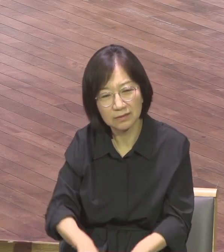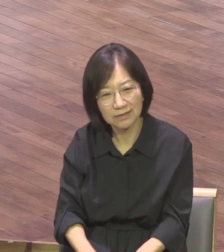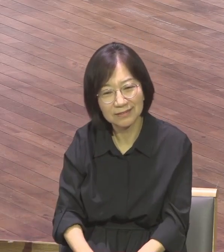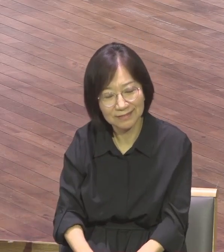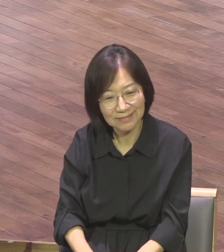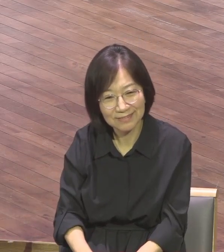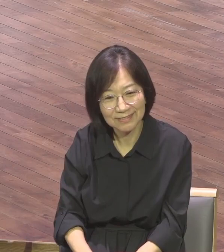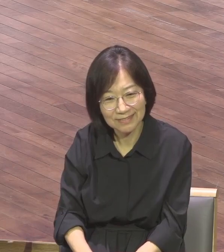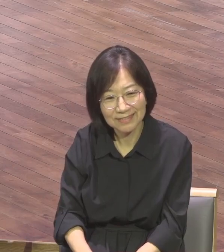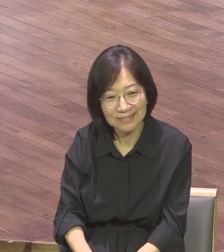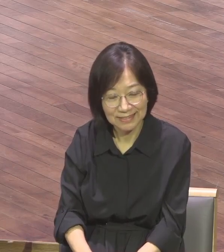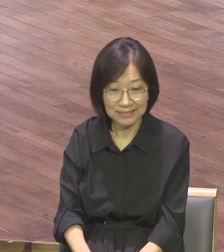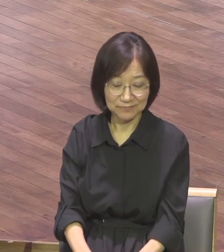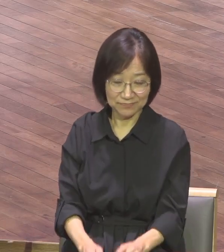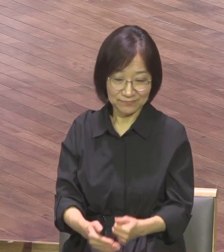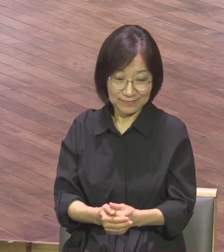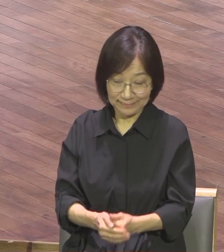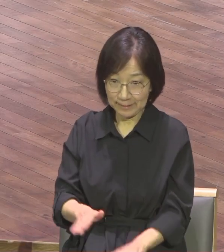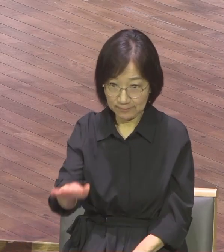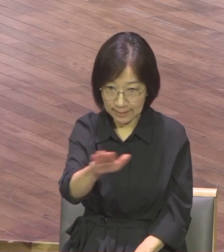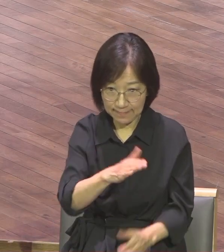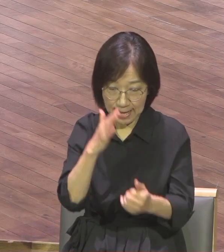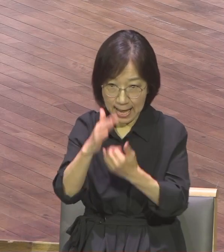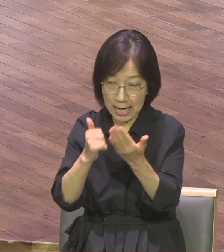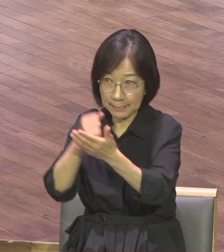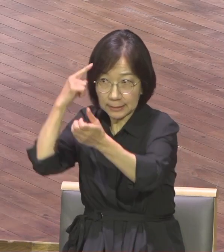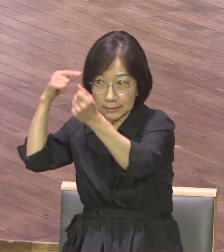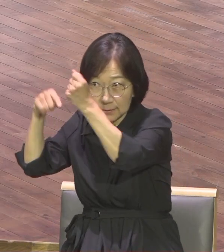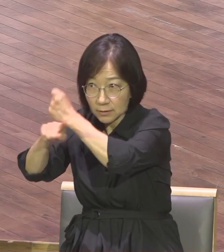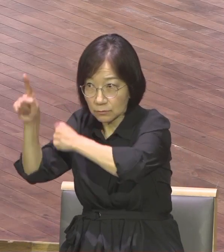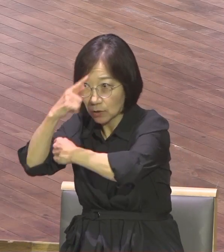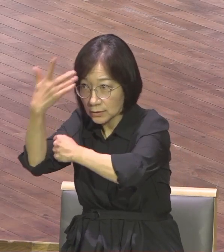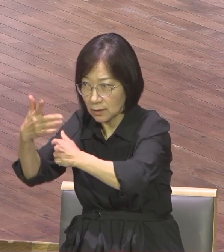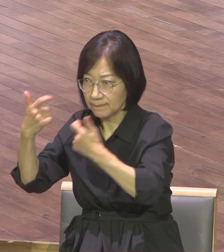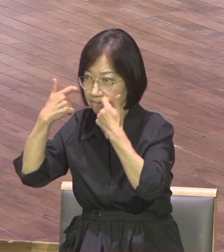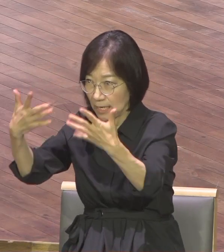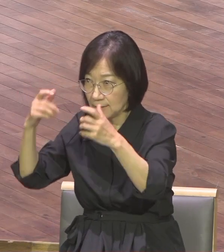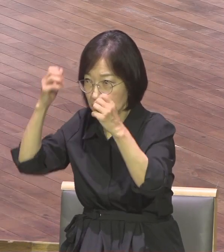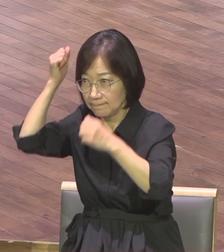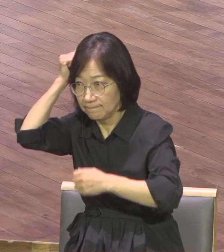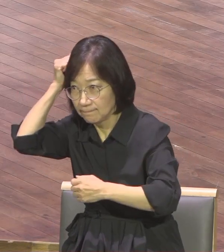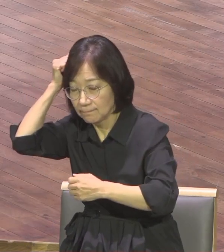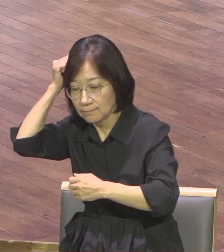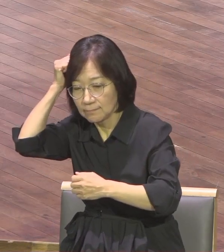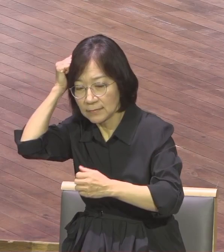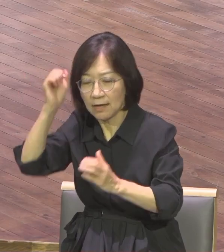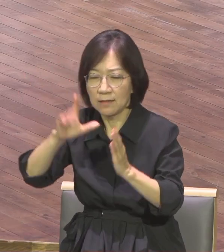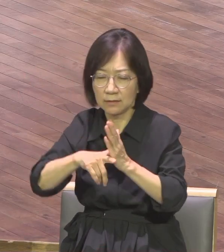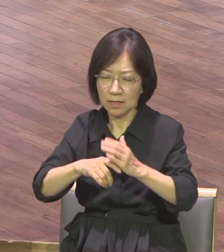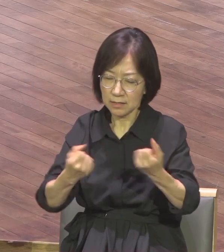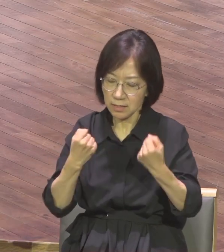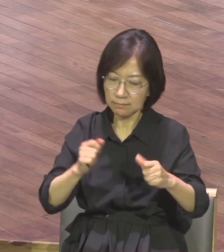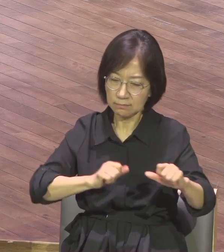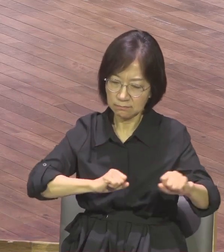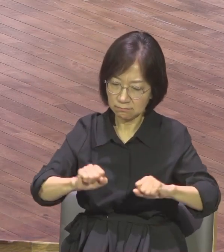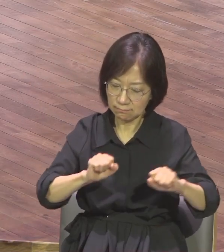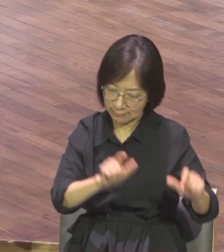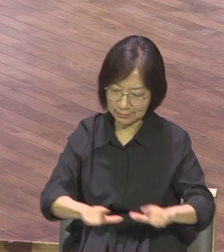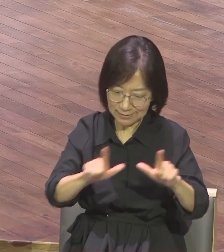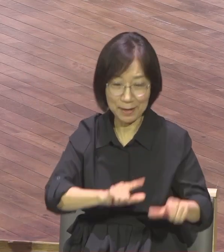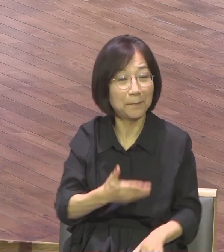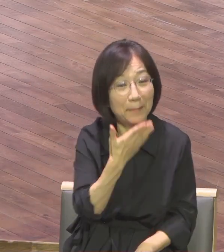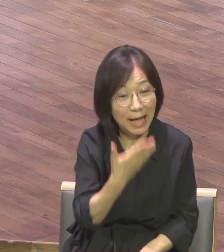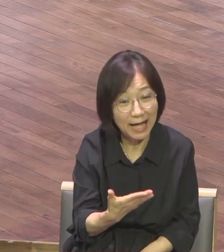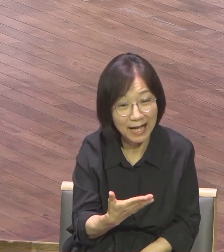하나님의 뜻을 확실히 붙잡고 살 때 그 삶이 파워풀하게 되는데, 사도 바울은